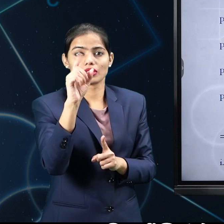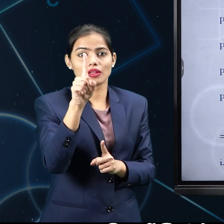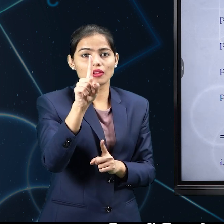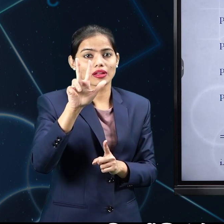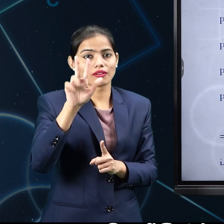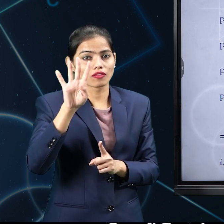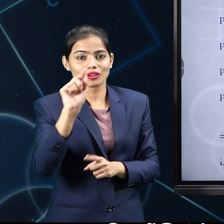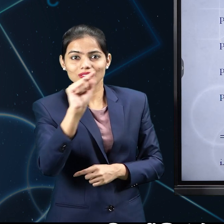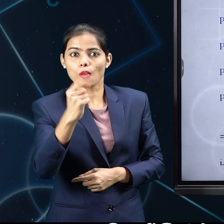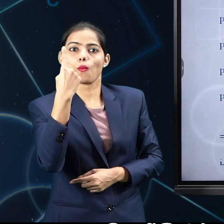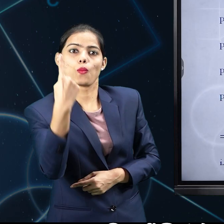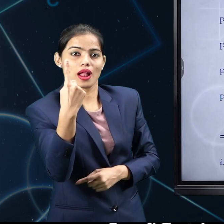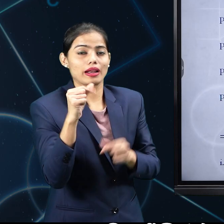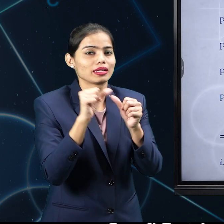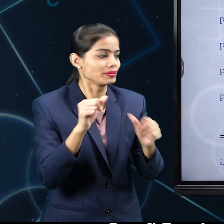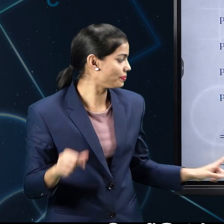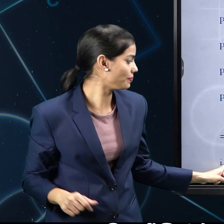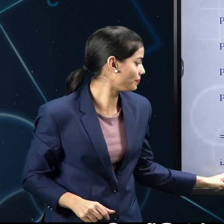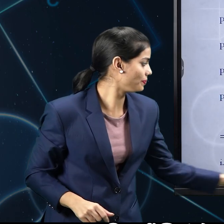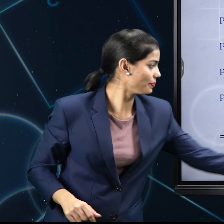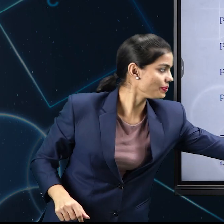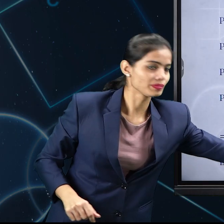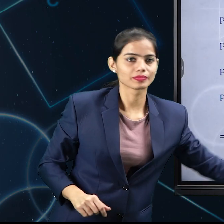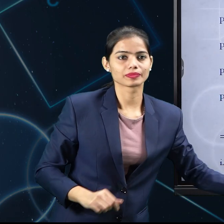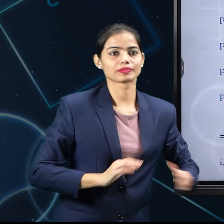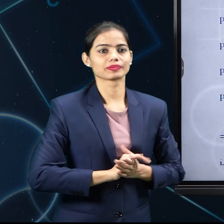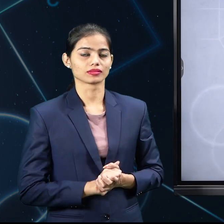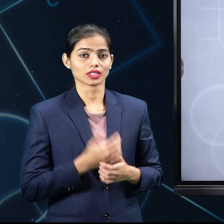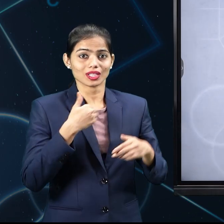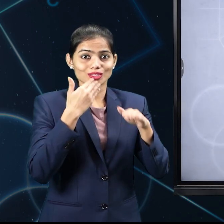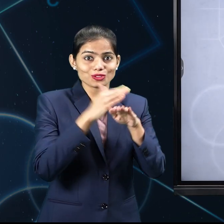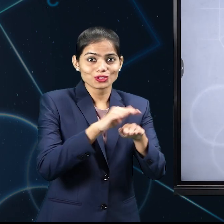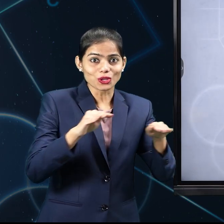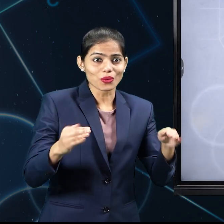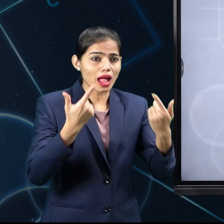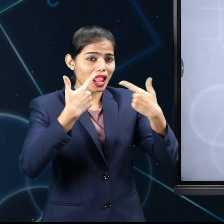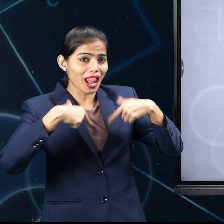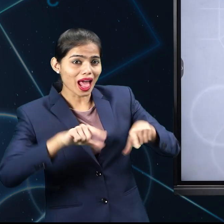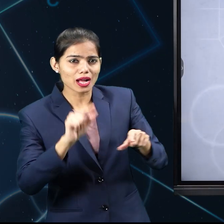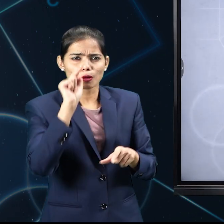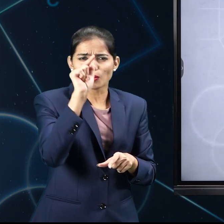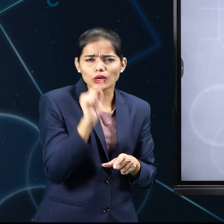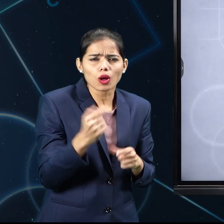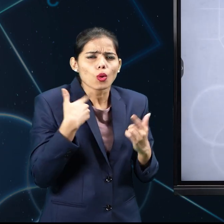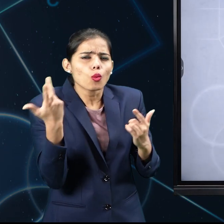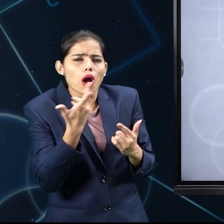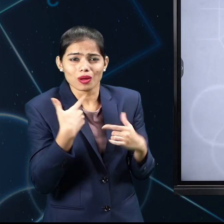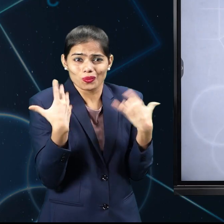मित्रांनो, चला आपण काय शिकलो ते संक्षेपात पाहूया. पाठाचा सारांश. संभवतेचे प्रकार.